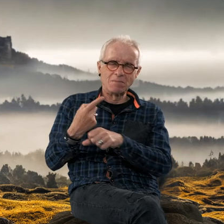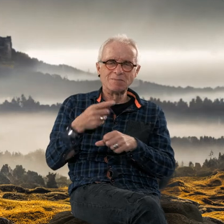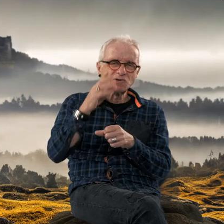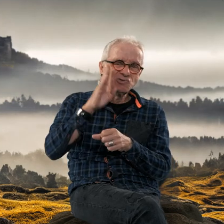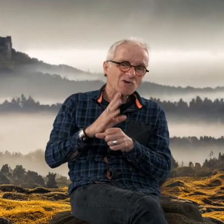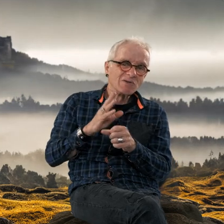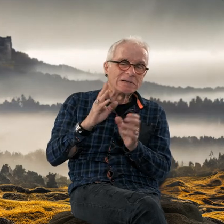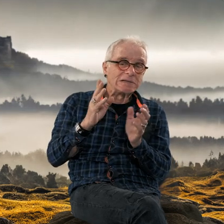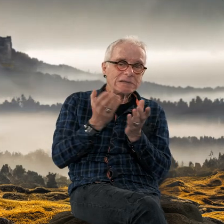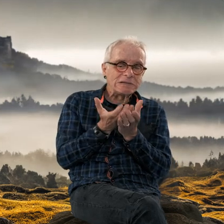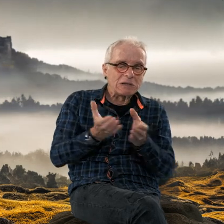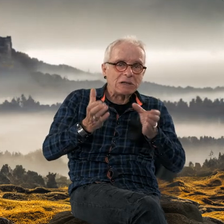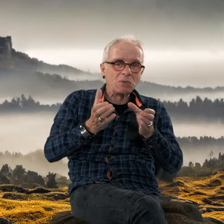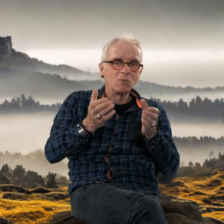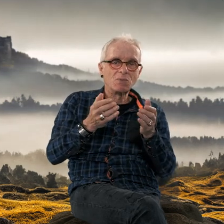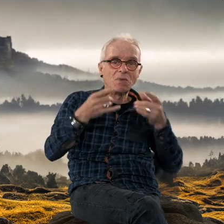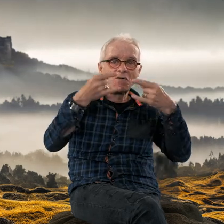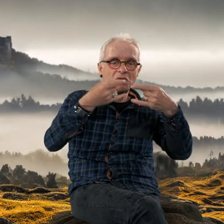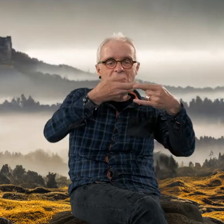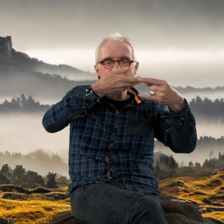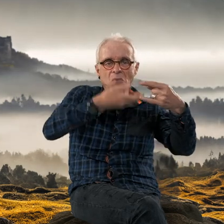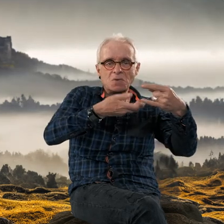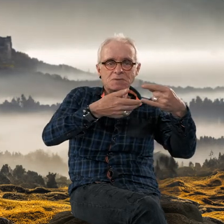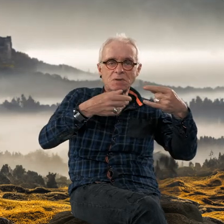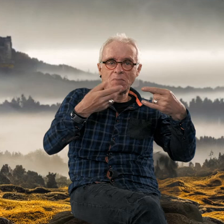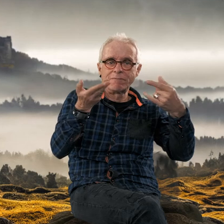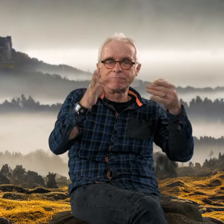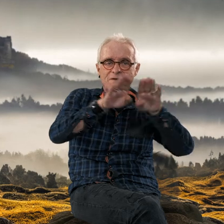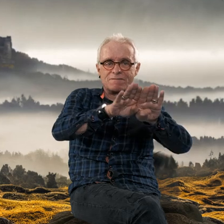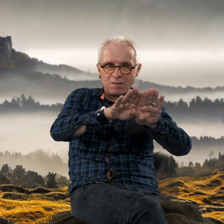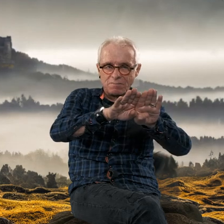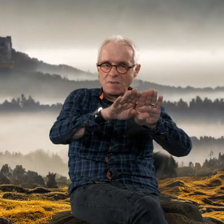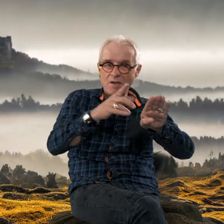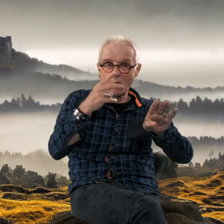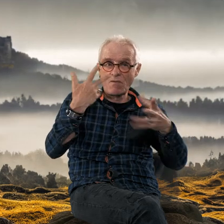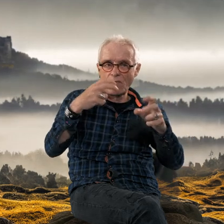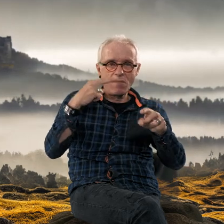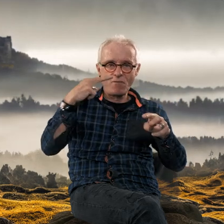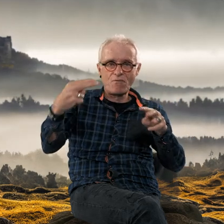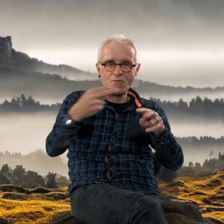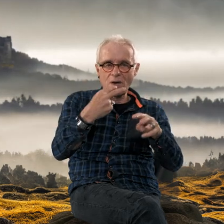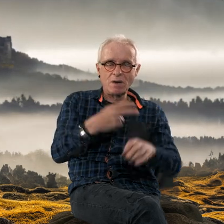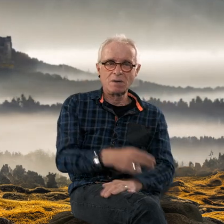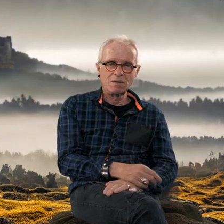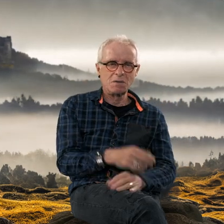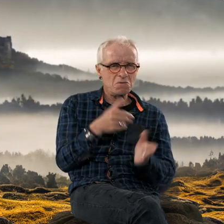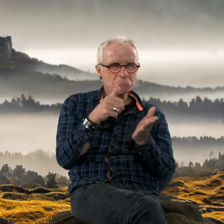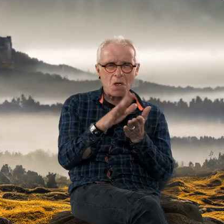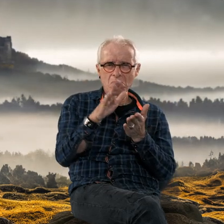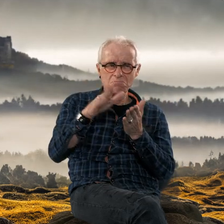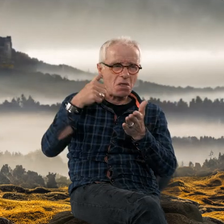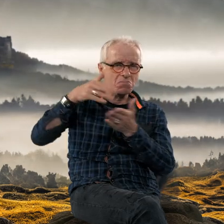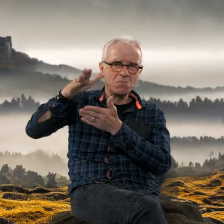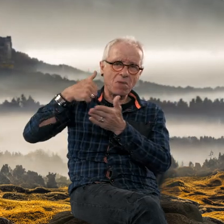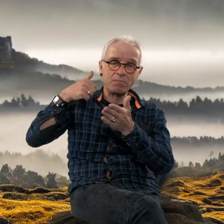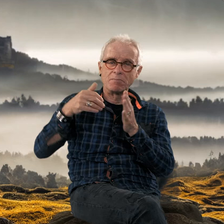charitables posaient une écuelle sur le bord de leur fenêtre puis fermaient l'auvent pour ne pas l'apercevoir. Repoussé de partout il